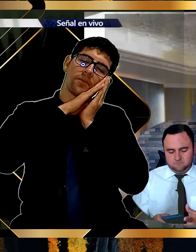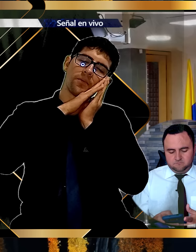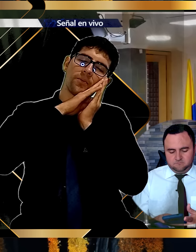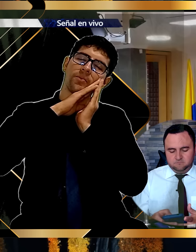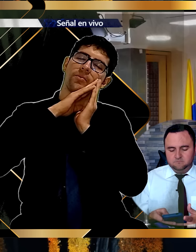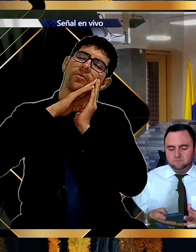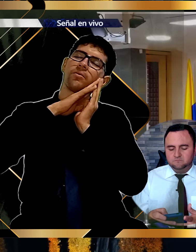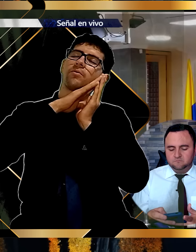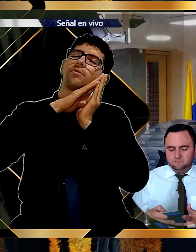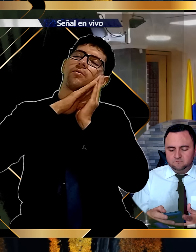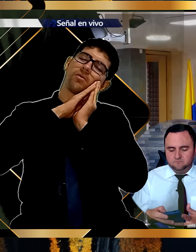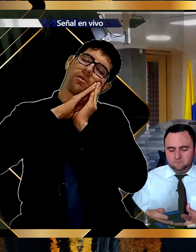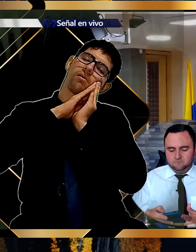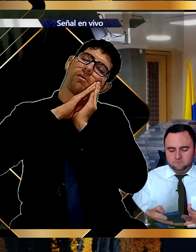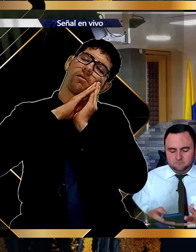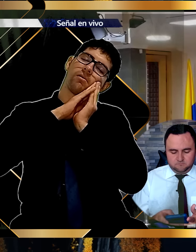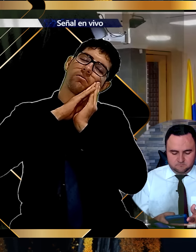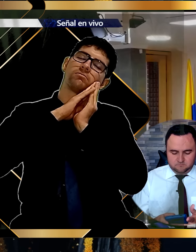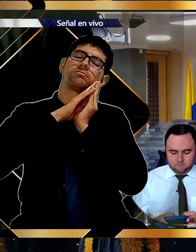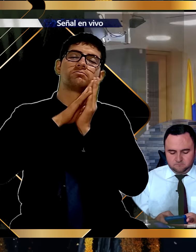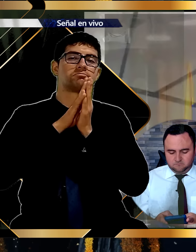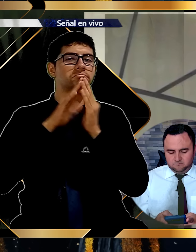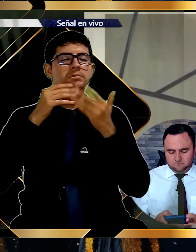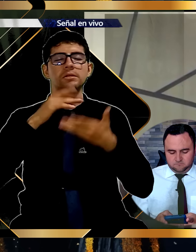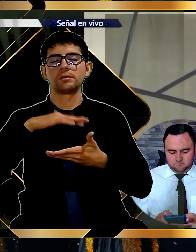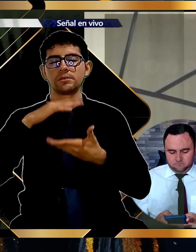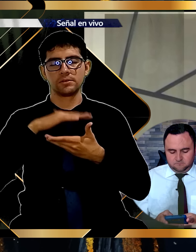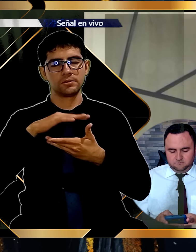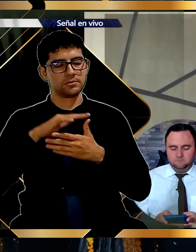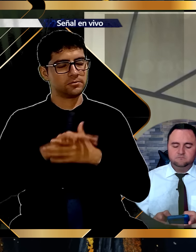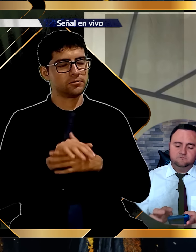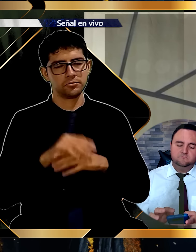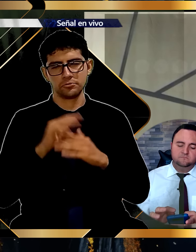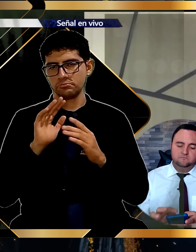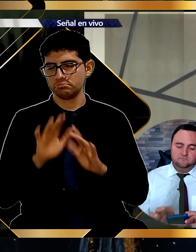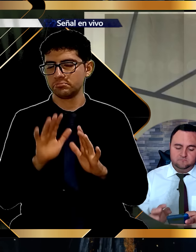pero yo duermo. No me despierta ni el ronquido.